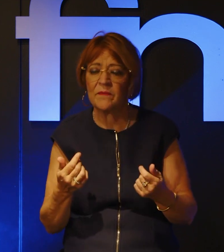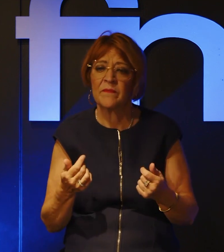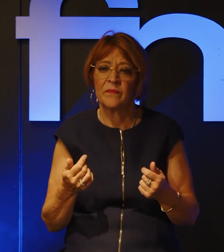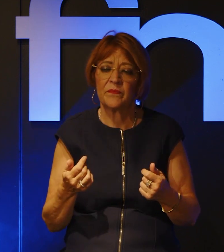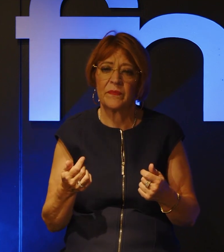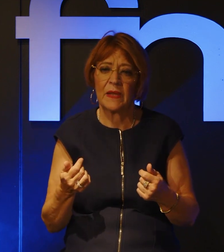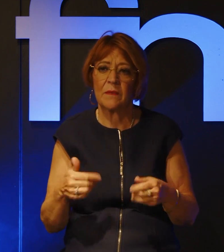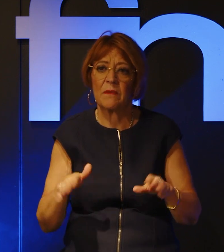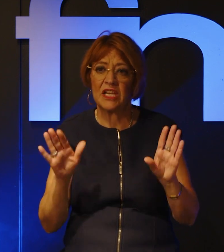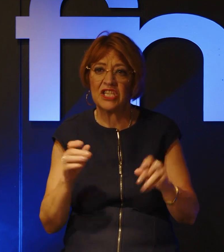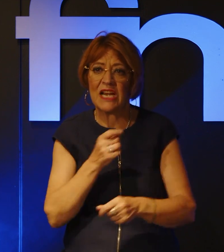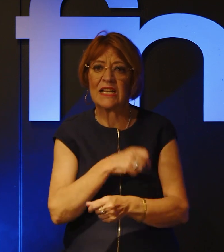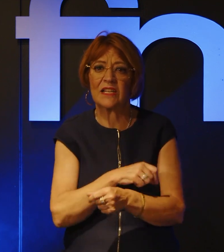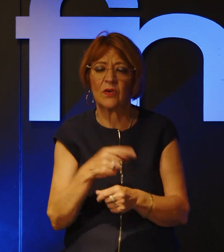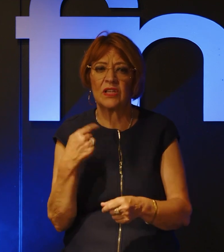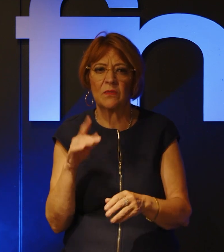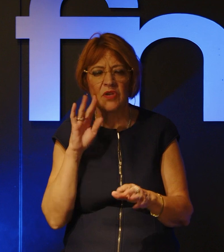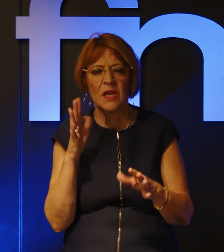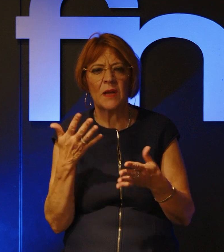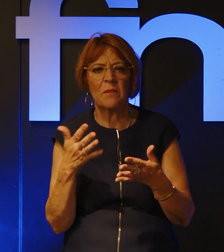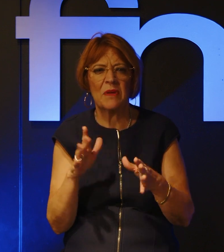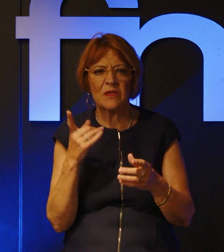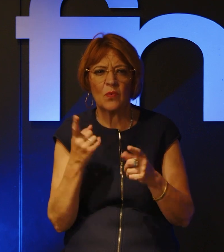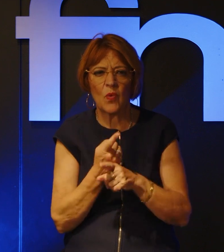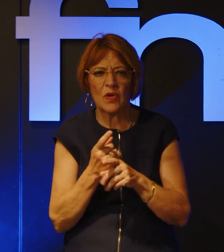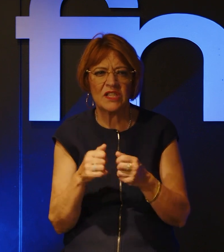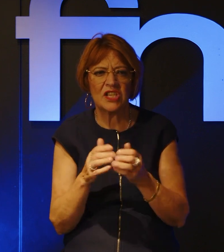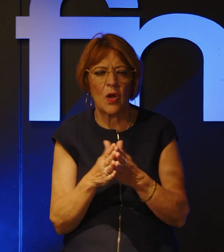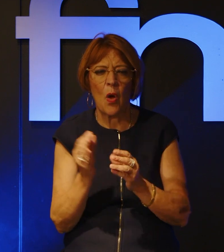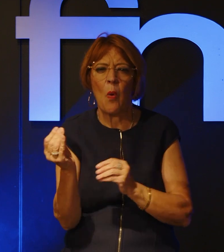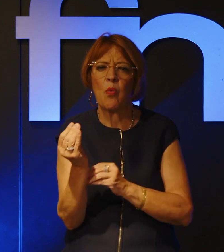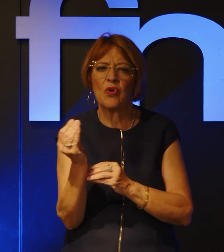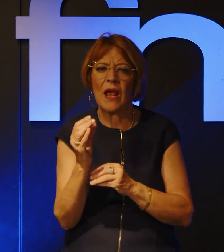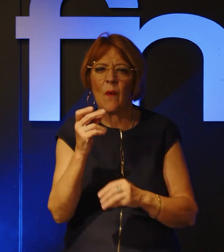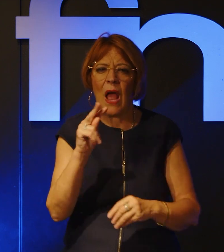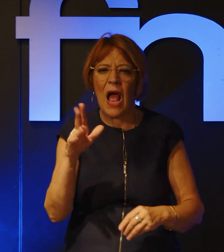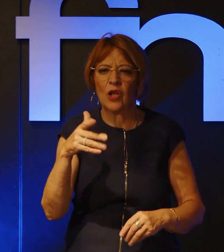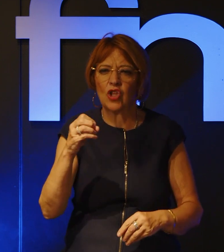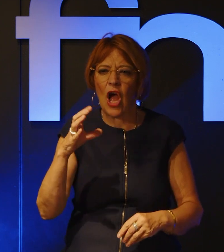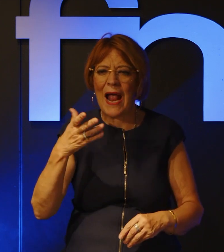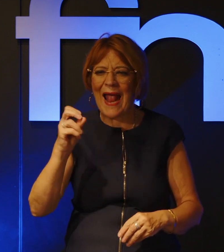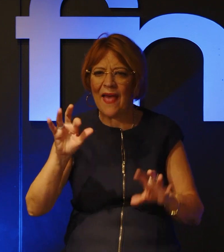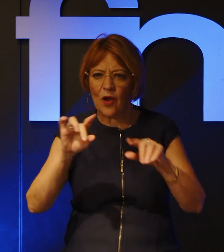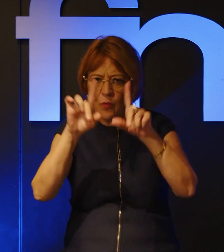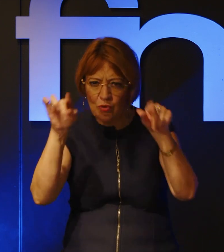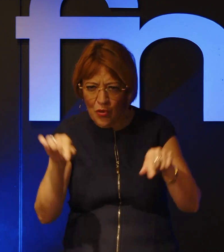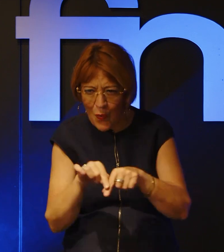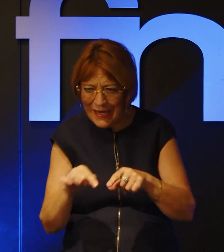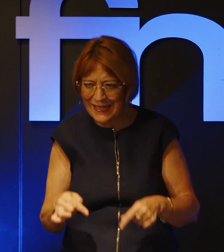Filosofia mas em arquitetura nós temos uma espécie de utente genérico que é o bonequinho do autocade e e o bonequinho do